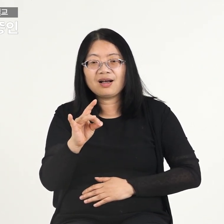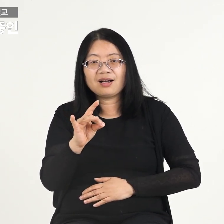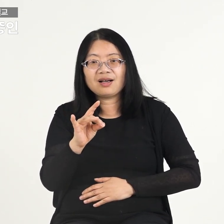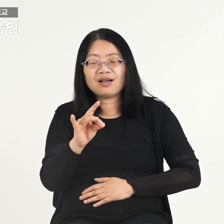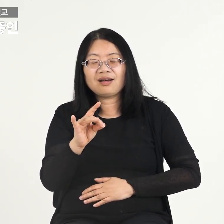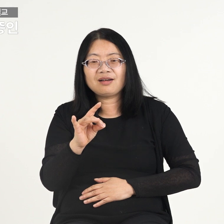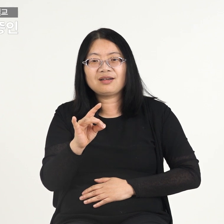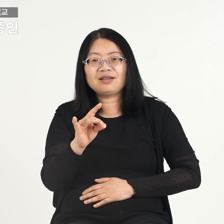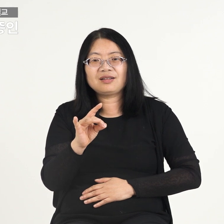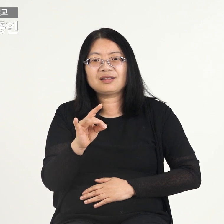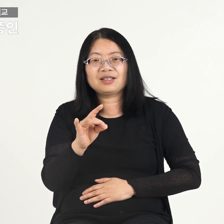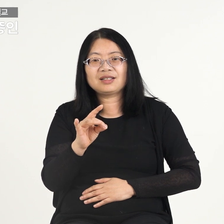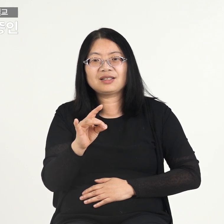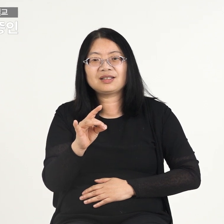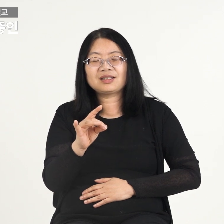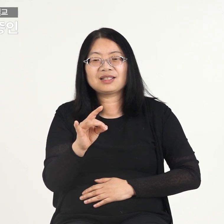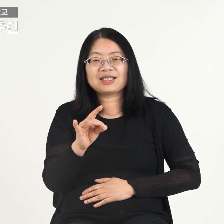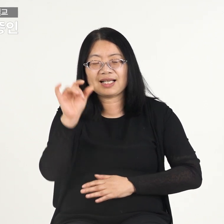수밖에 없는